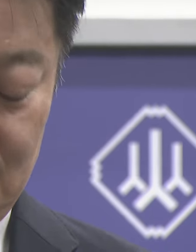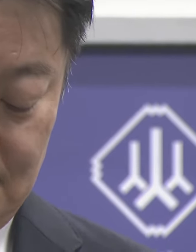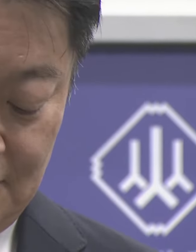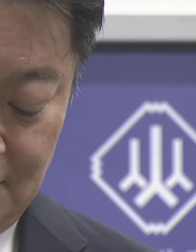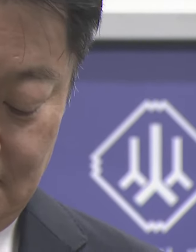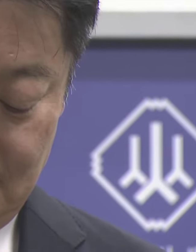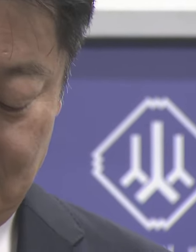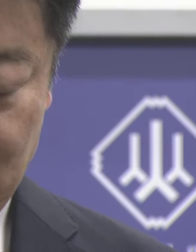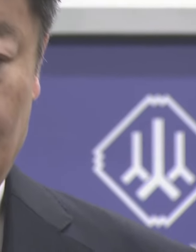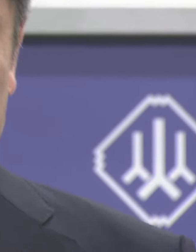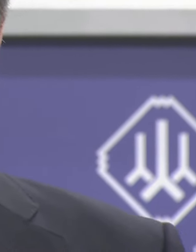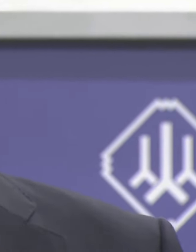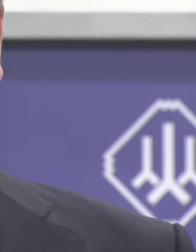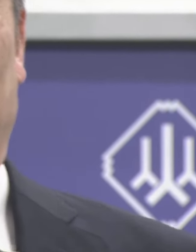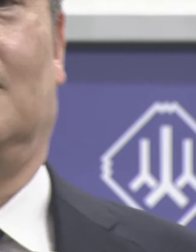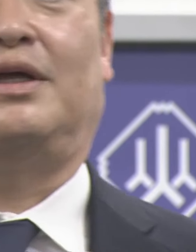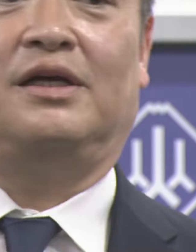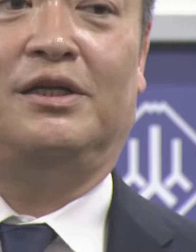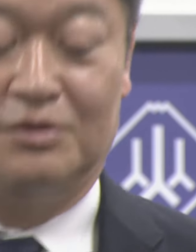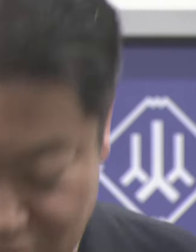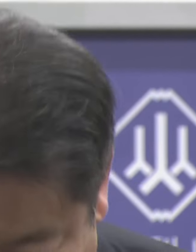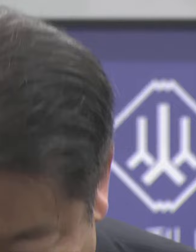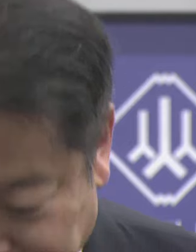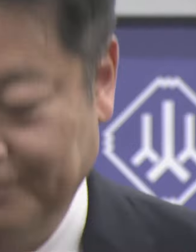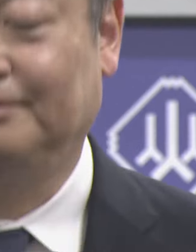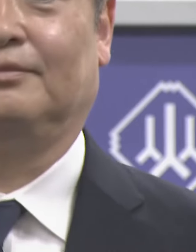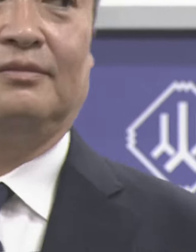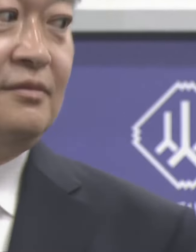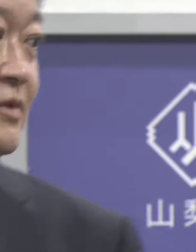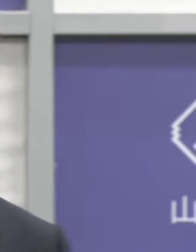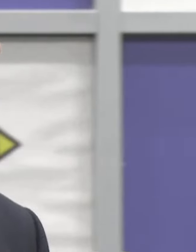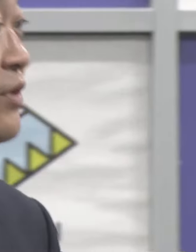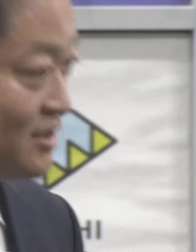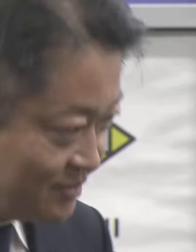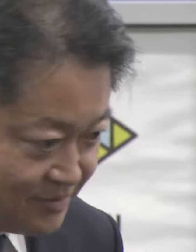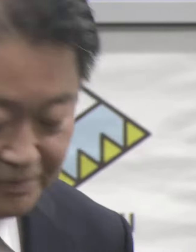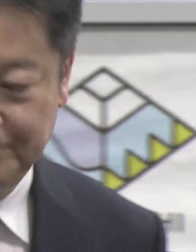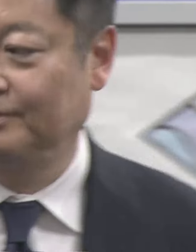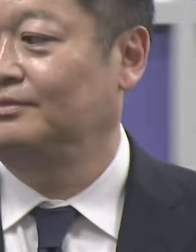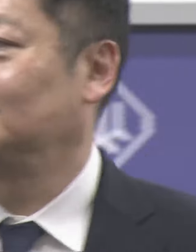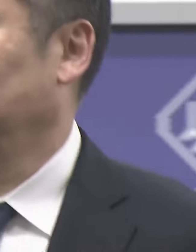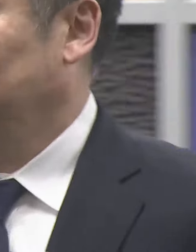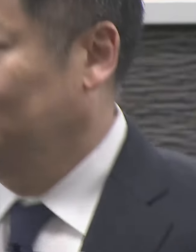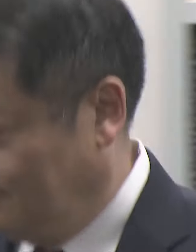を終了いたします。ご協力ありがとうございました、はい、 ありがとうございました。お願いします。